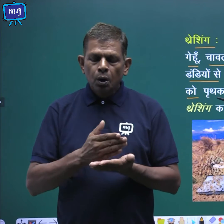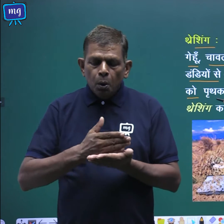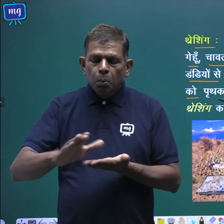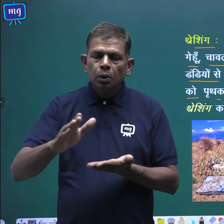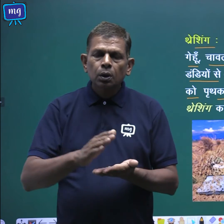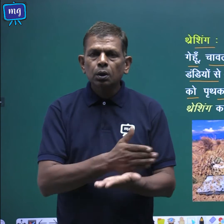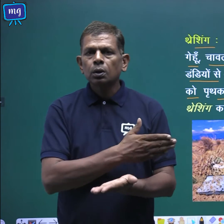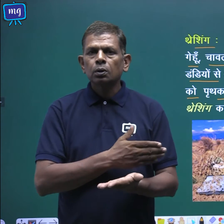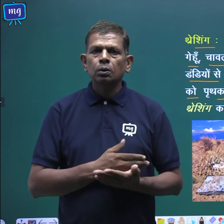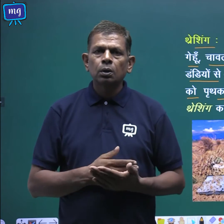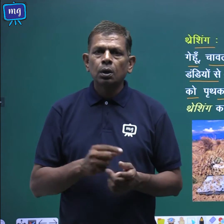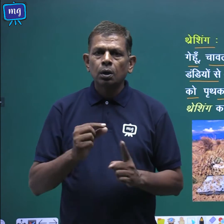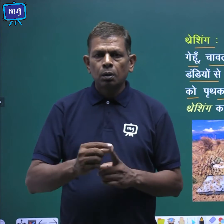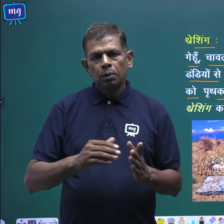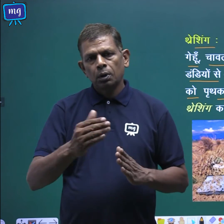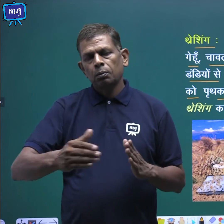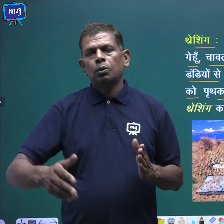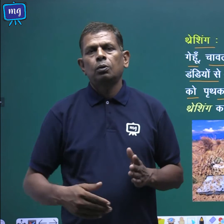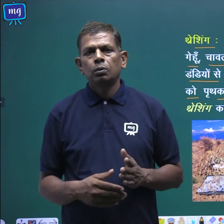पृथक करने के प्रक्रम को